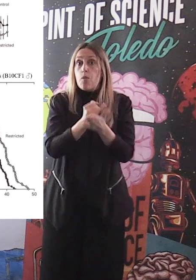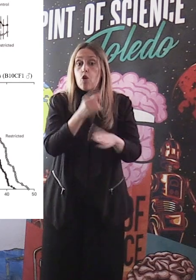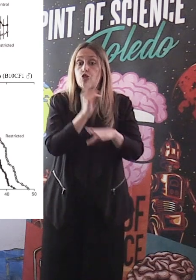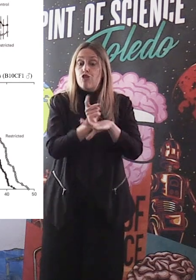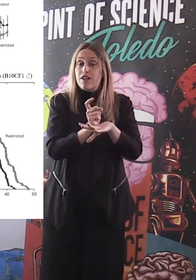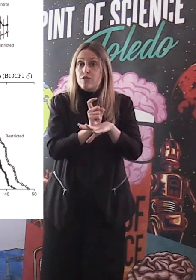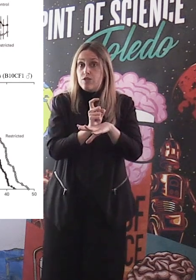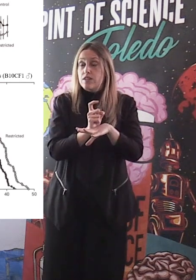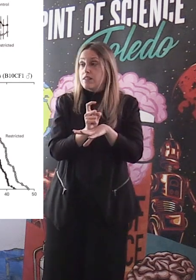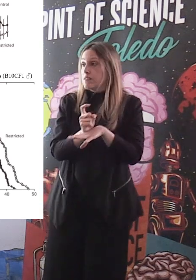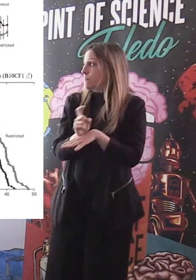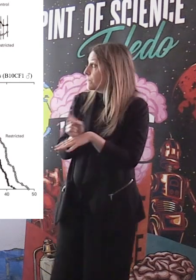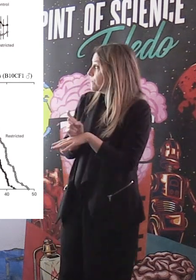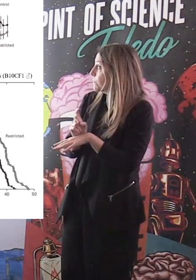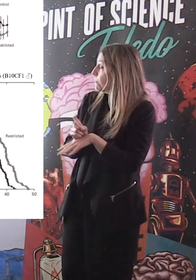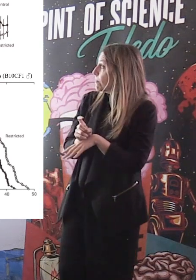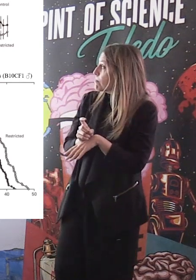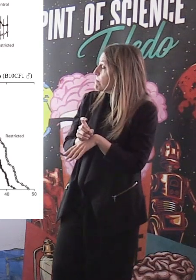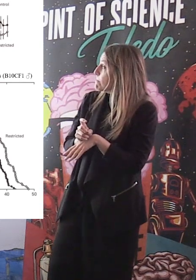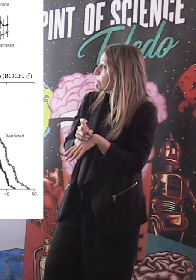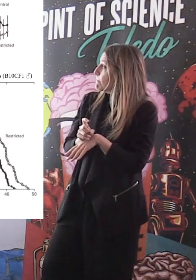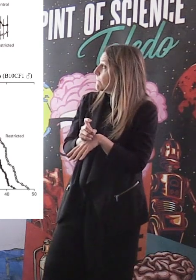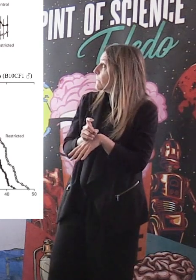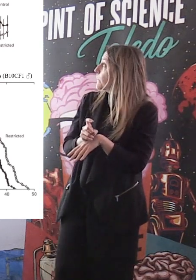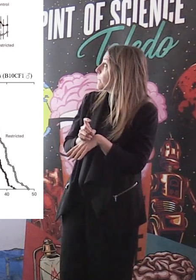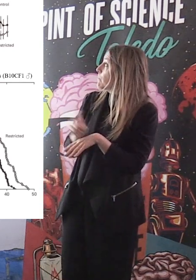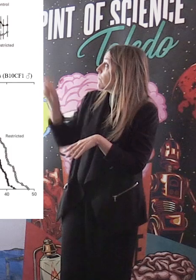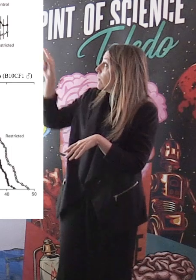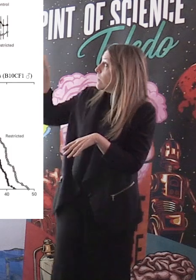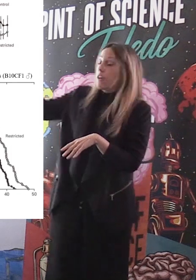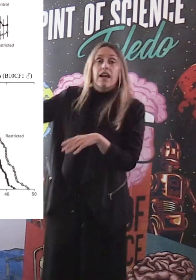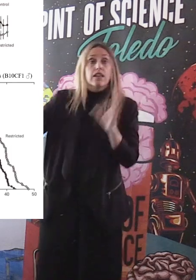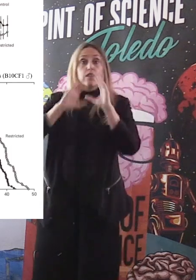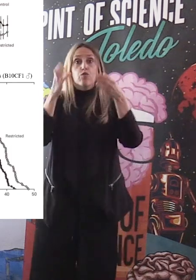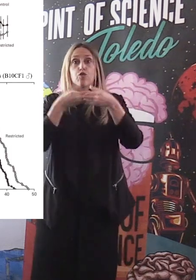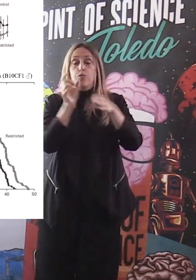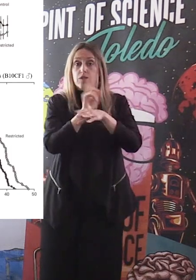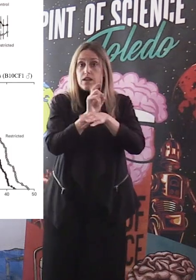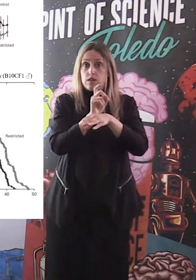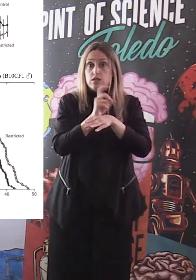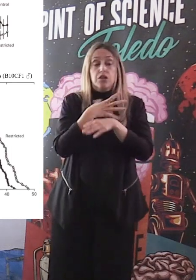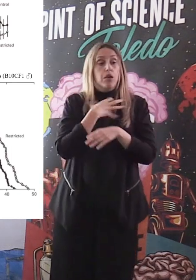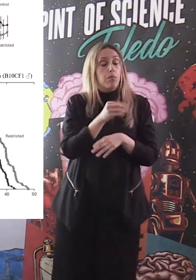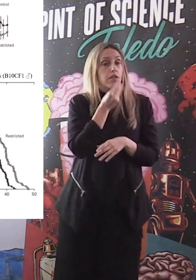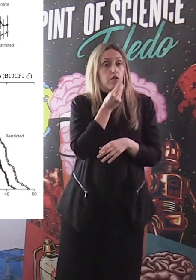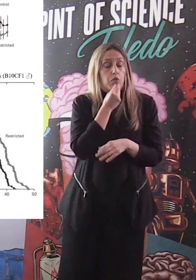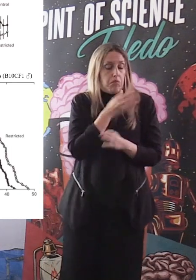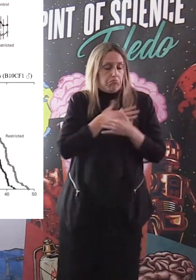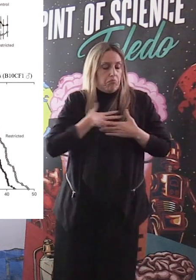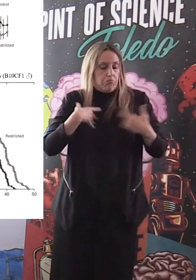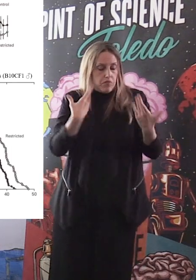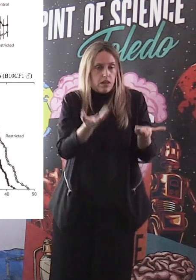un experimento con ratones. Tenemos aquí un grupo de ratones que pueden comer cuanto